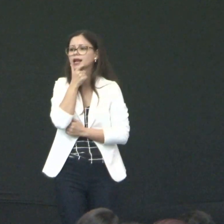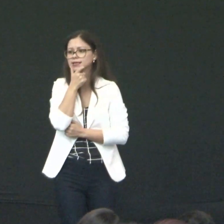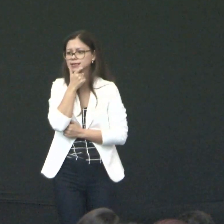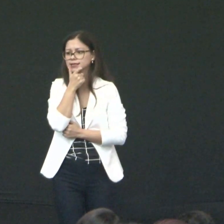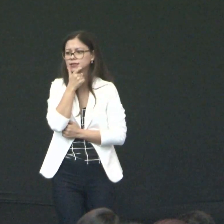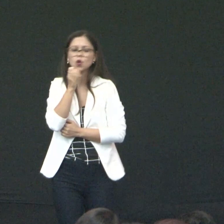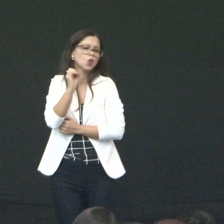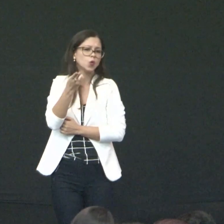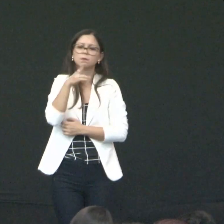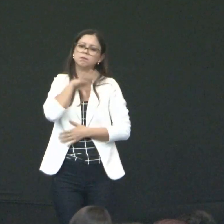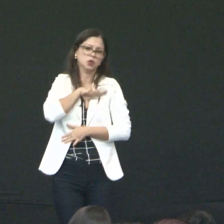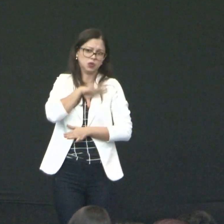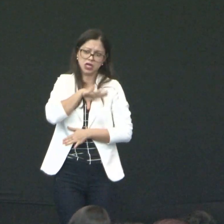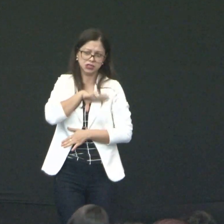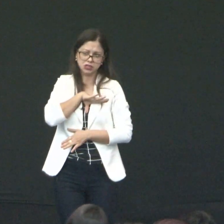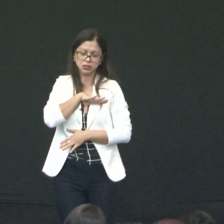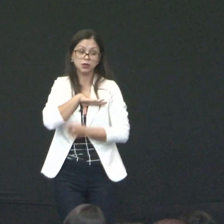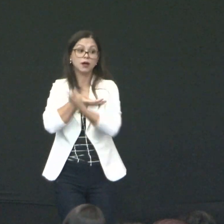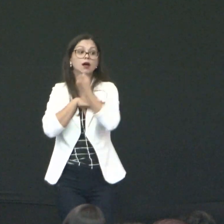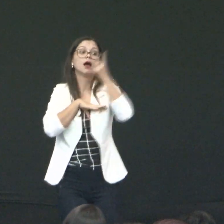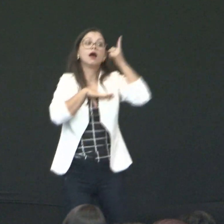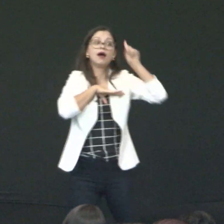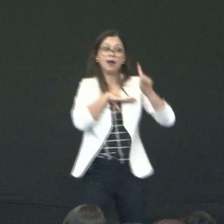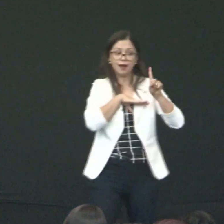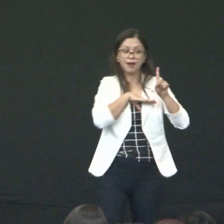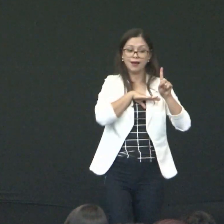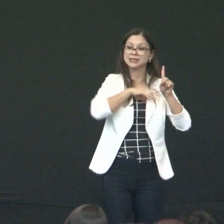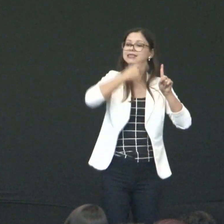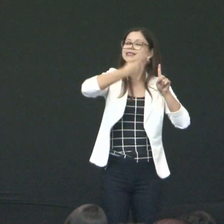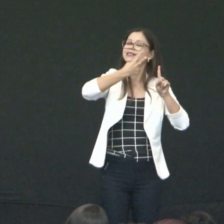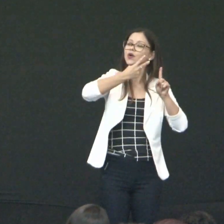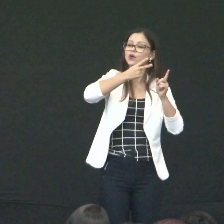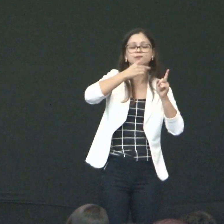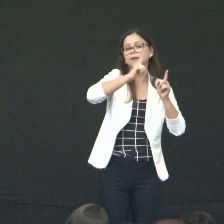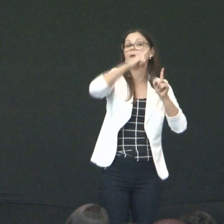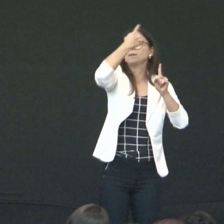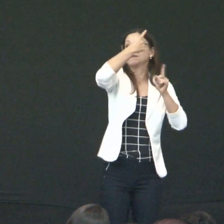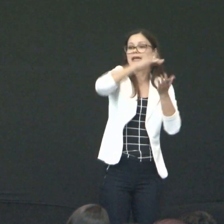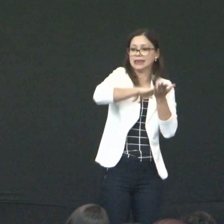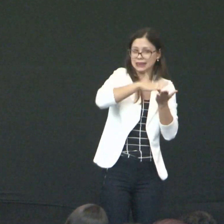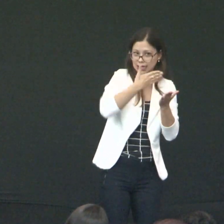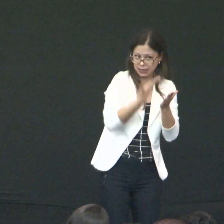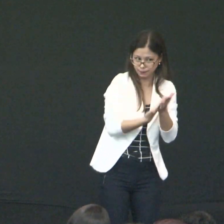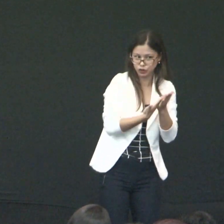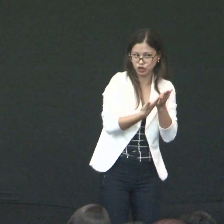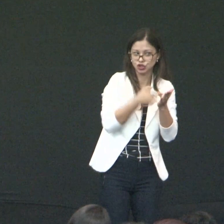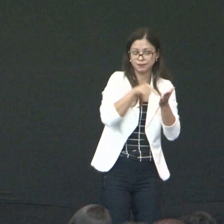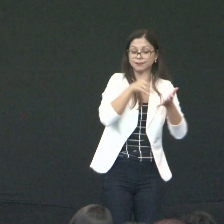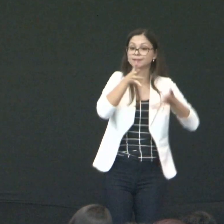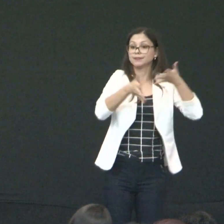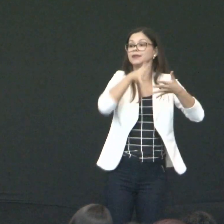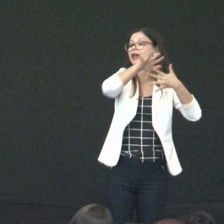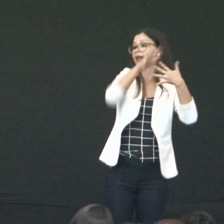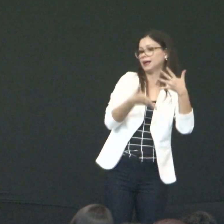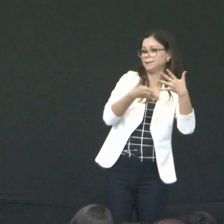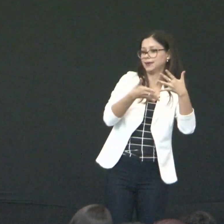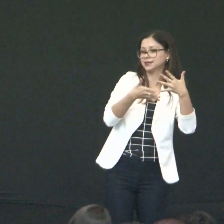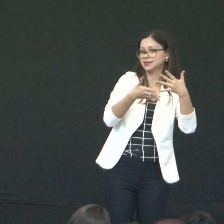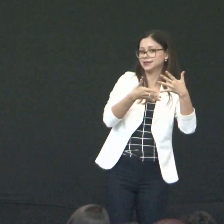que vai palestrar em português ou inglês, independente de qual língua seja. Então vai ter o primeiro intérprete que vai